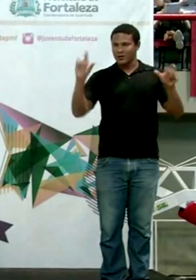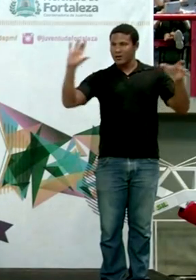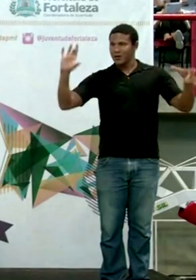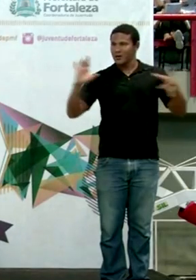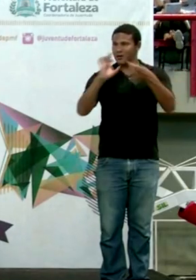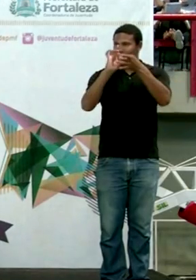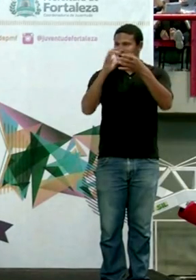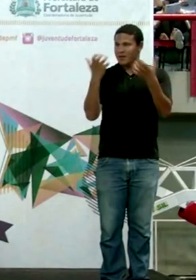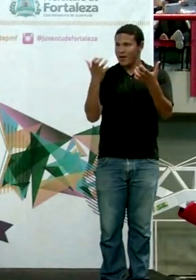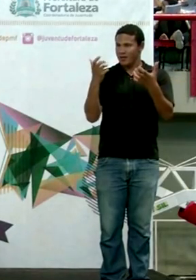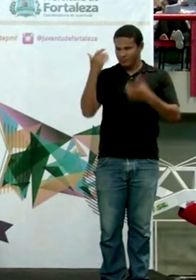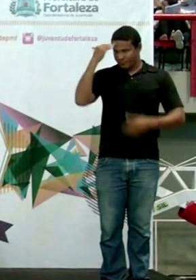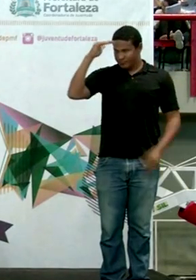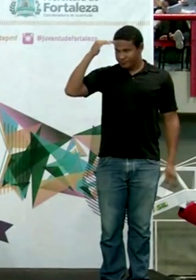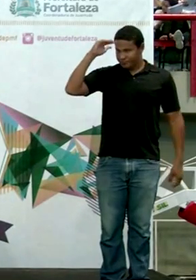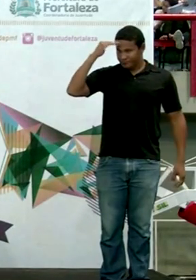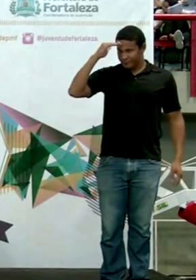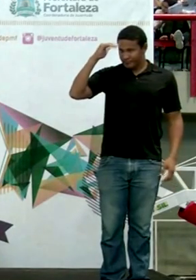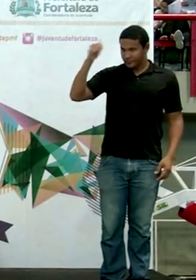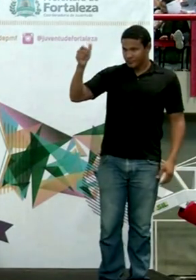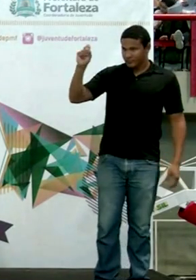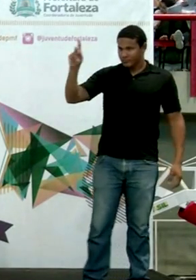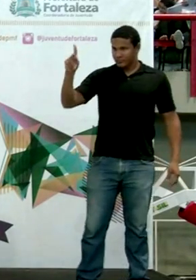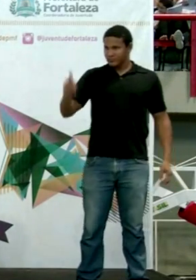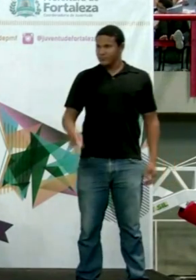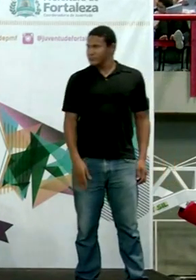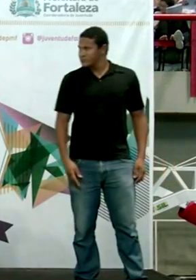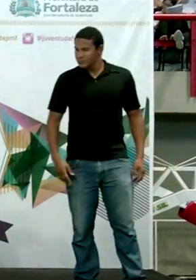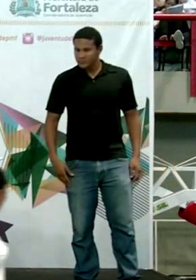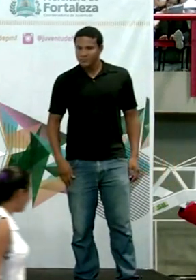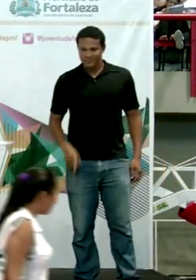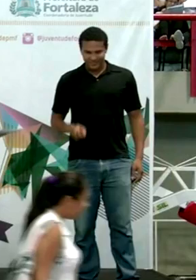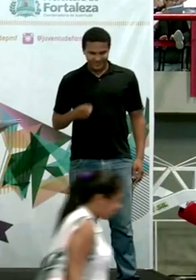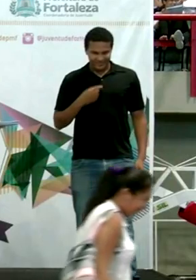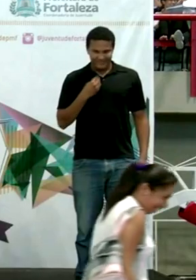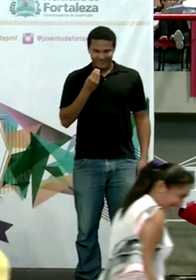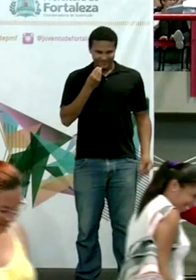colunas. Vamos lá. Por